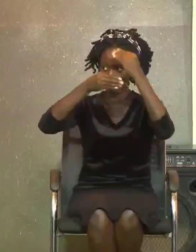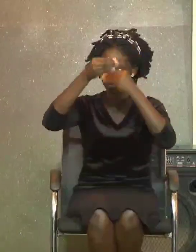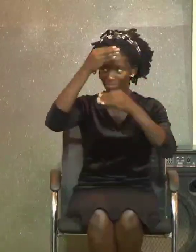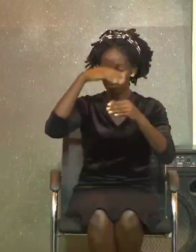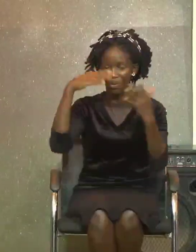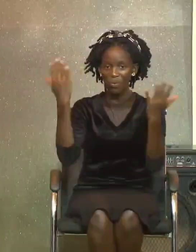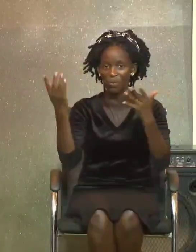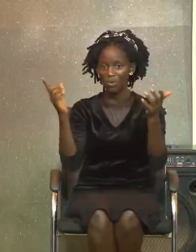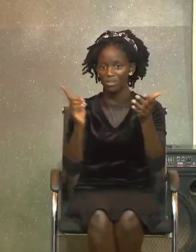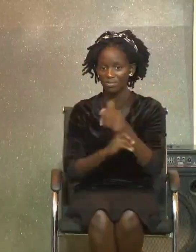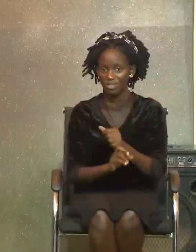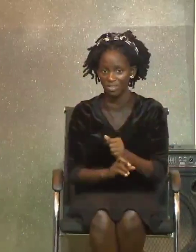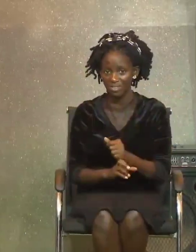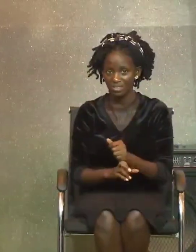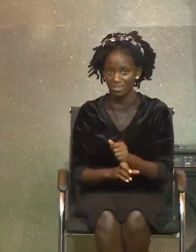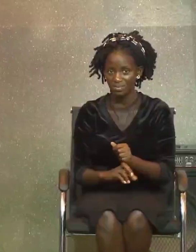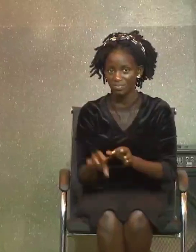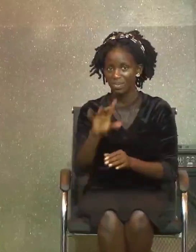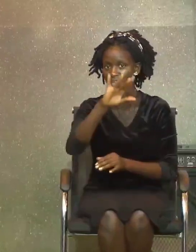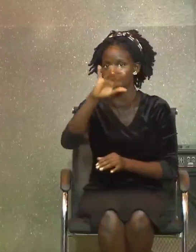gava ok